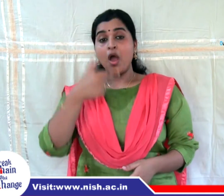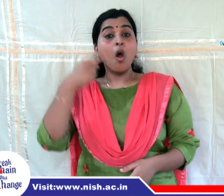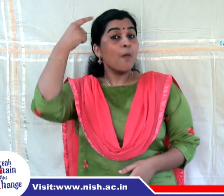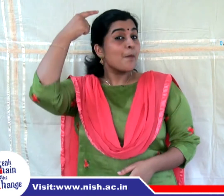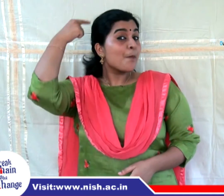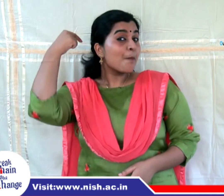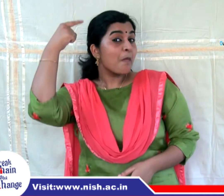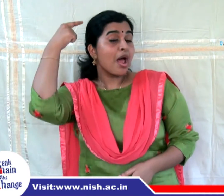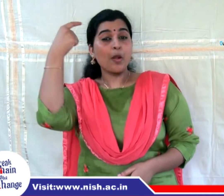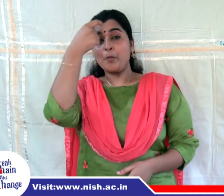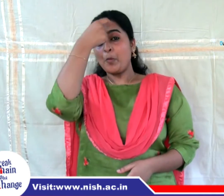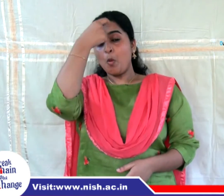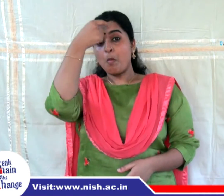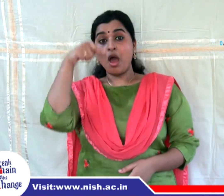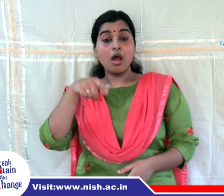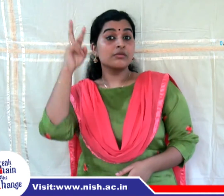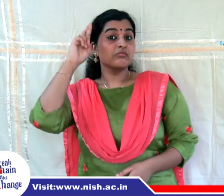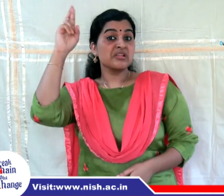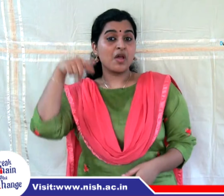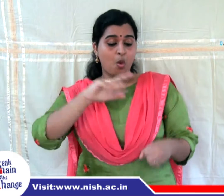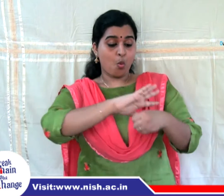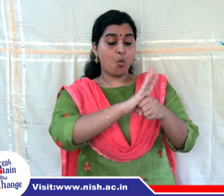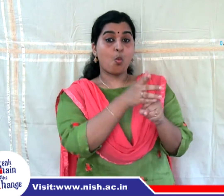മെനിഞ്ചൈറ്റിസിനും കാരണമാകാറുണ്ട് ഈ വൈറസ്.